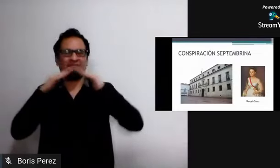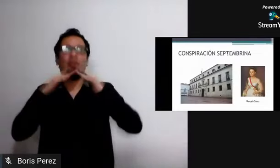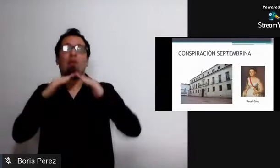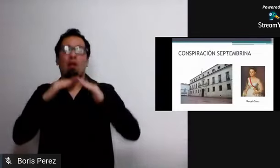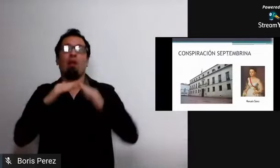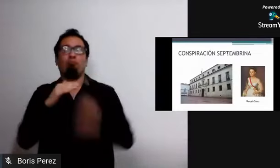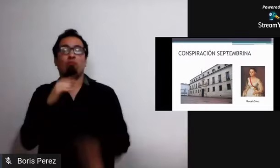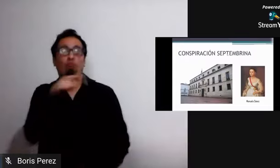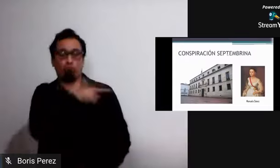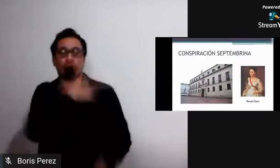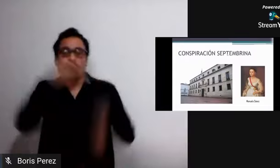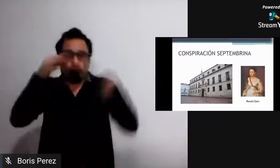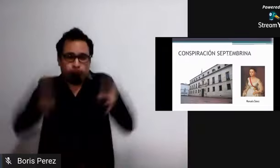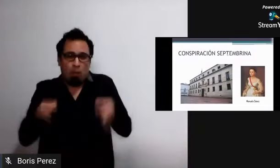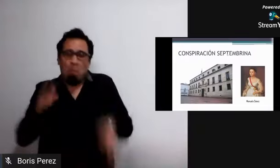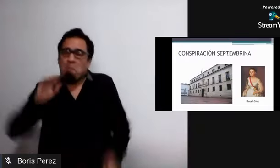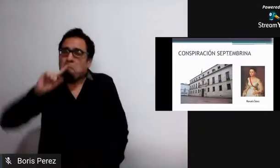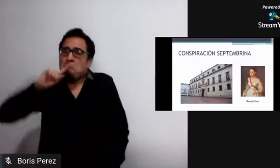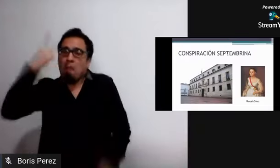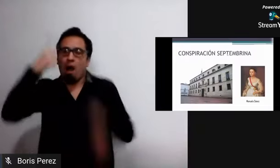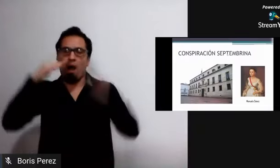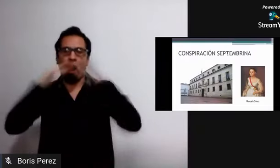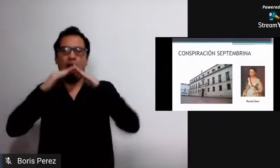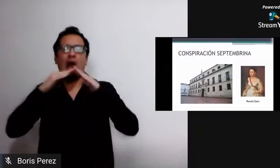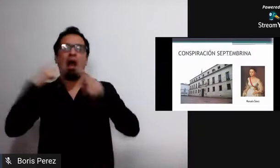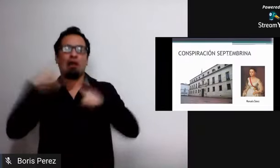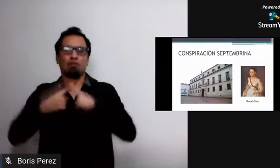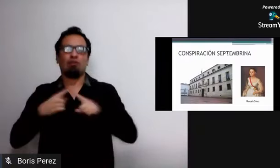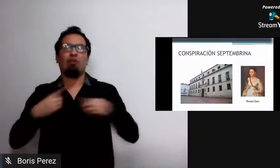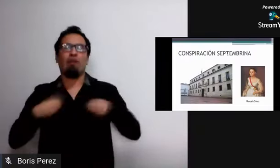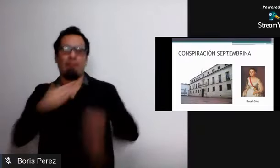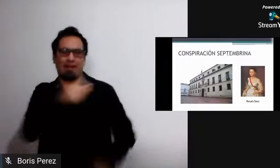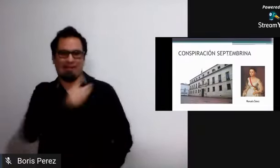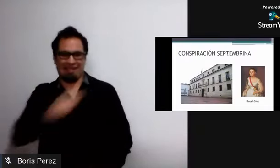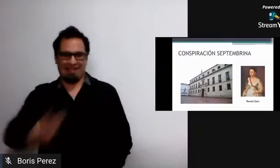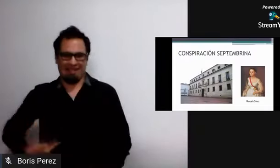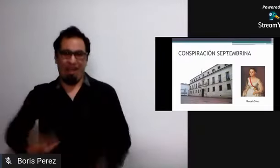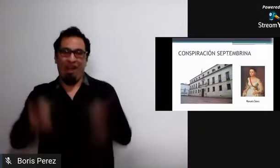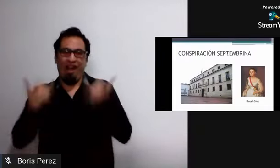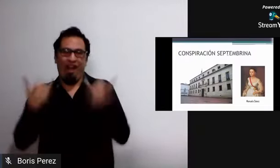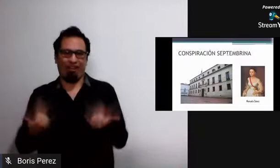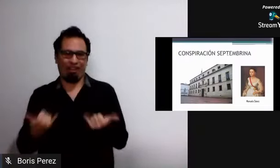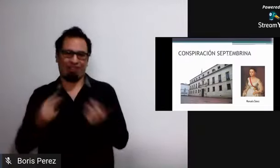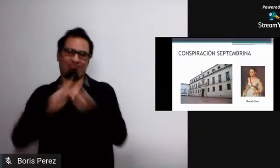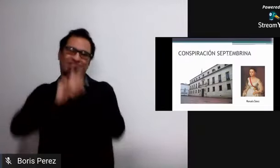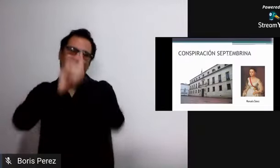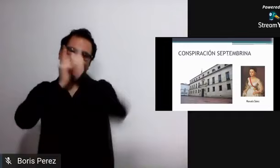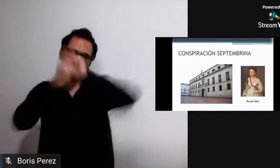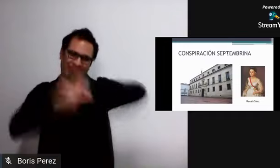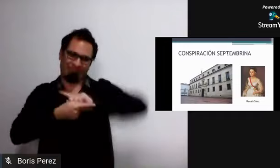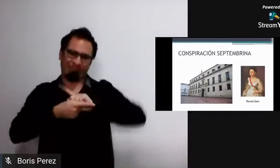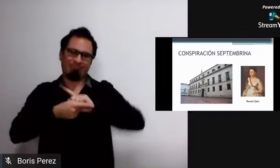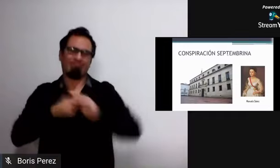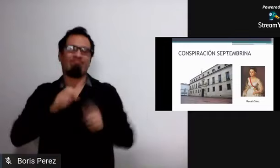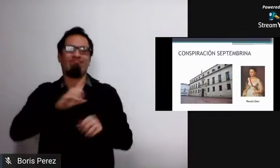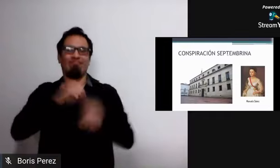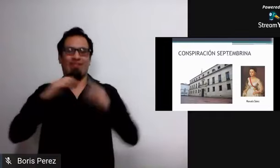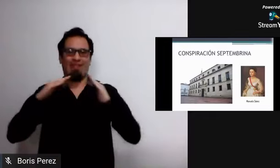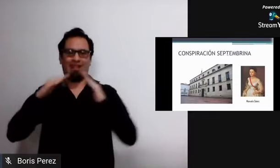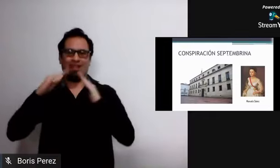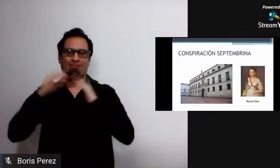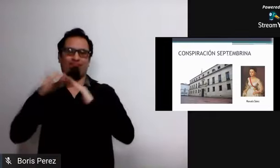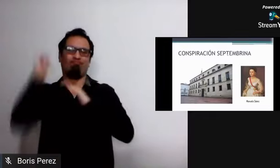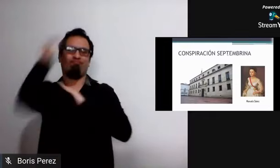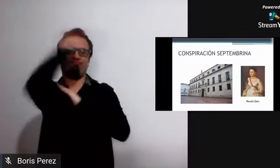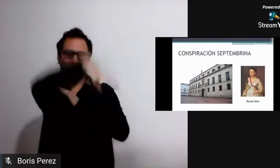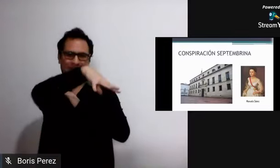Bueno, esta casa que vemos aquí fue la primera casa de la presidencia. En este momento, no,